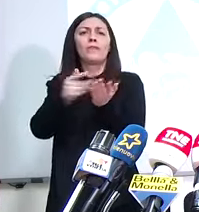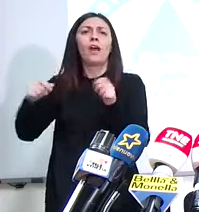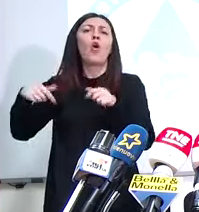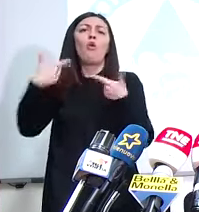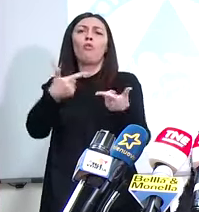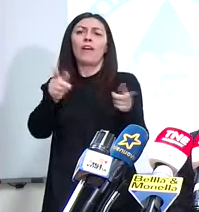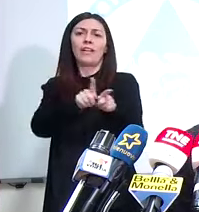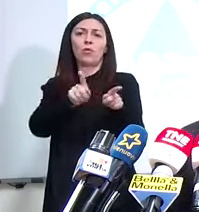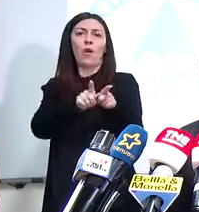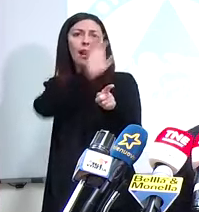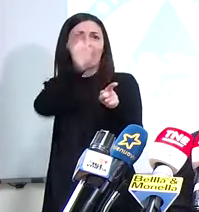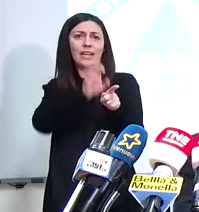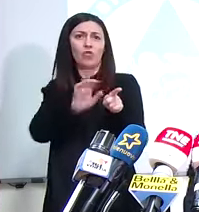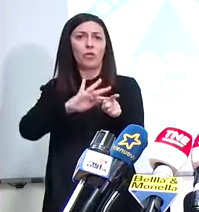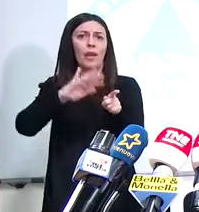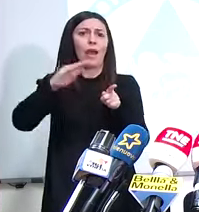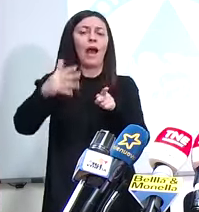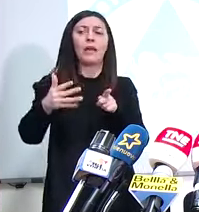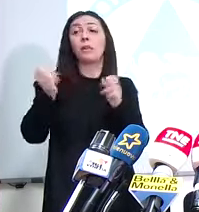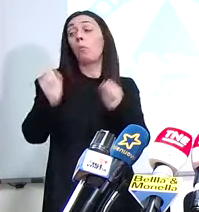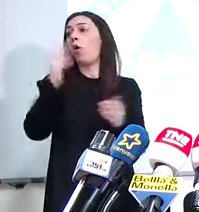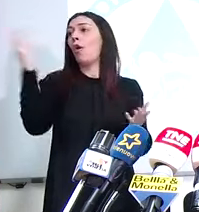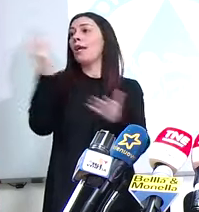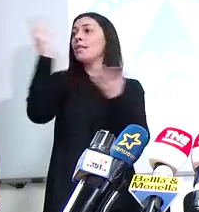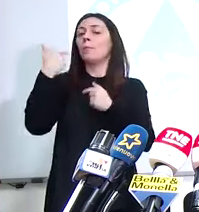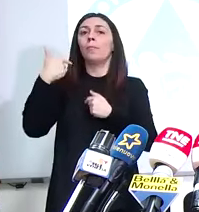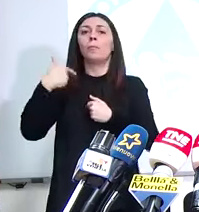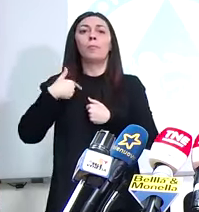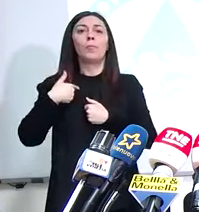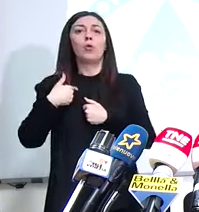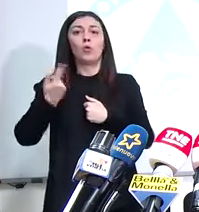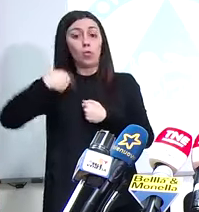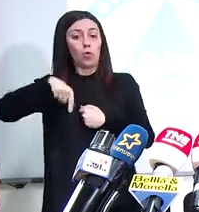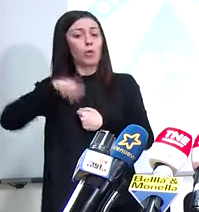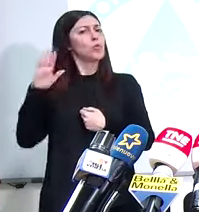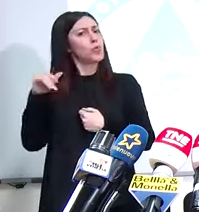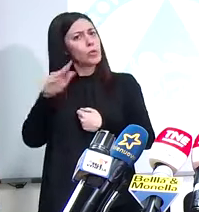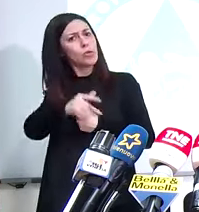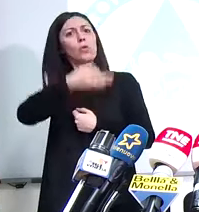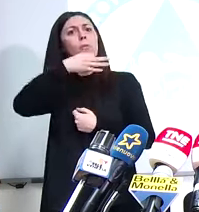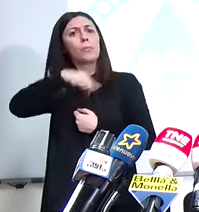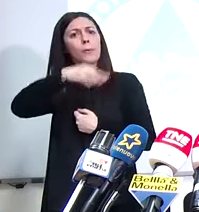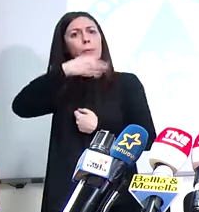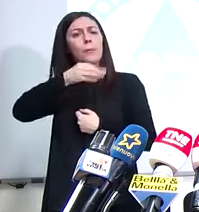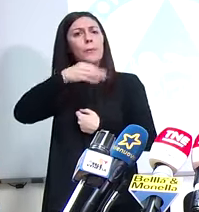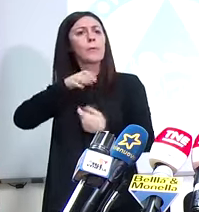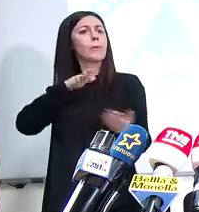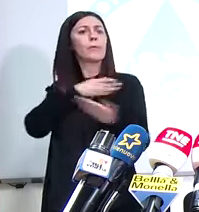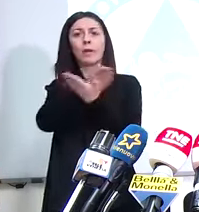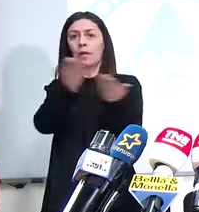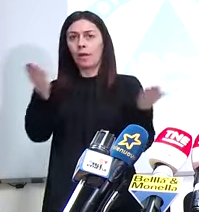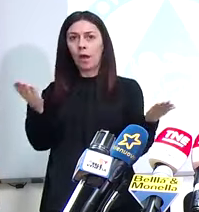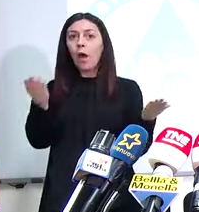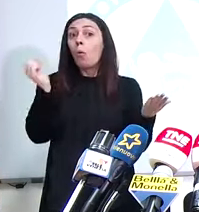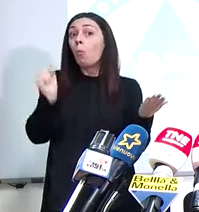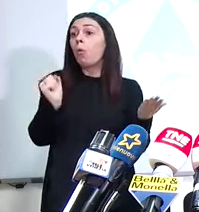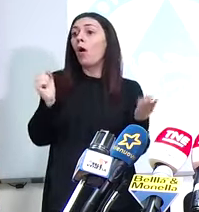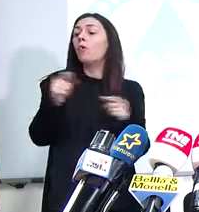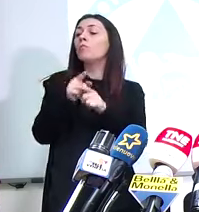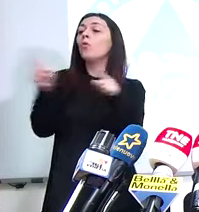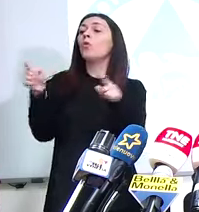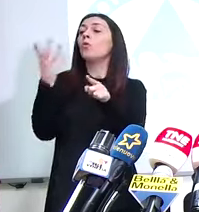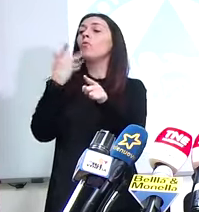chiamiamo verso monza e magari lui ha il coraggio di comprarli perchè vi ricordo che oggi ne parliamo ma venti giorni fa non era battuto così semplice dire che comprare